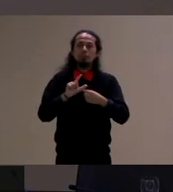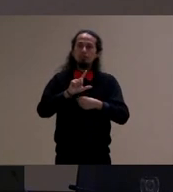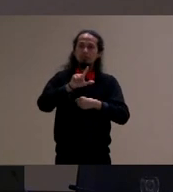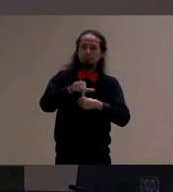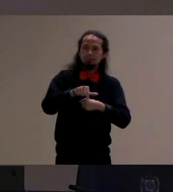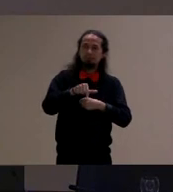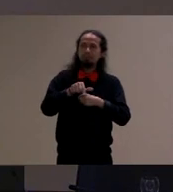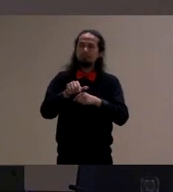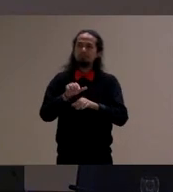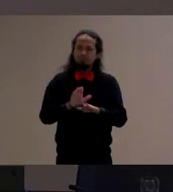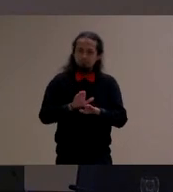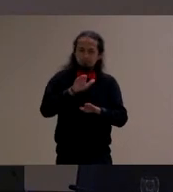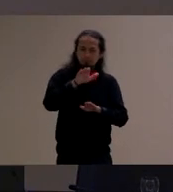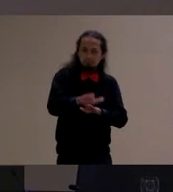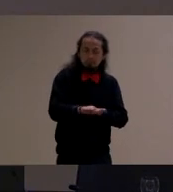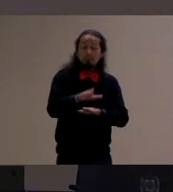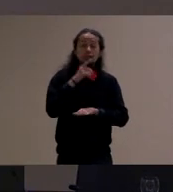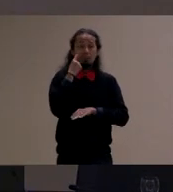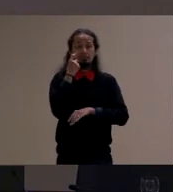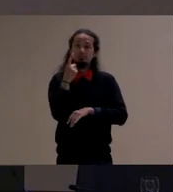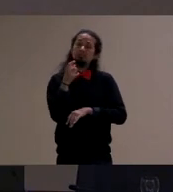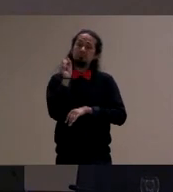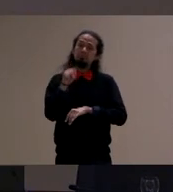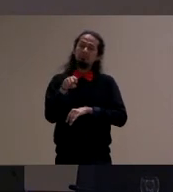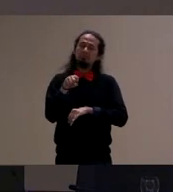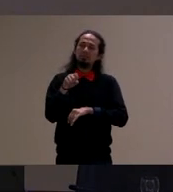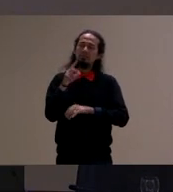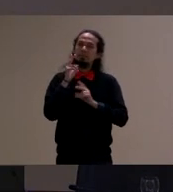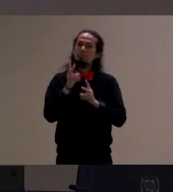interessante ver esse processo cíclico né